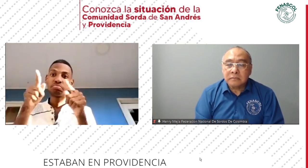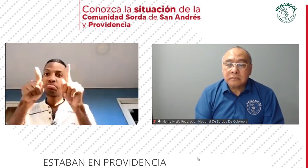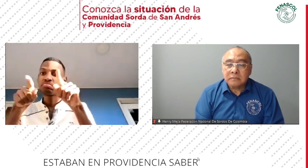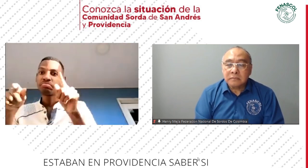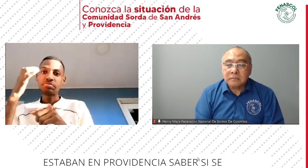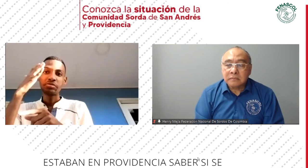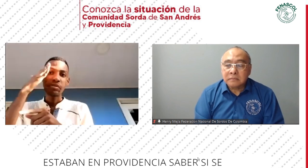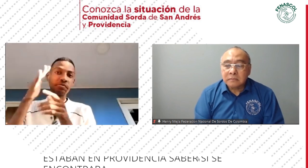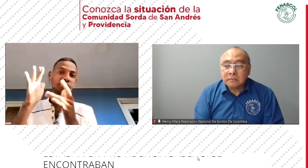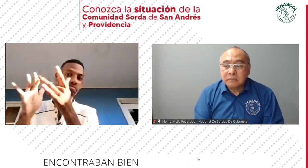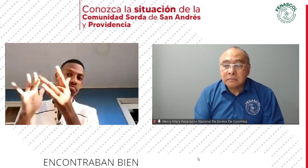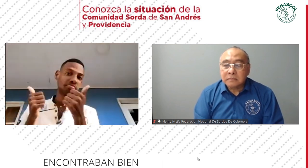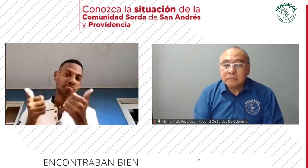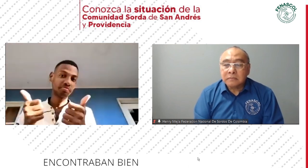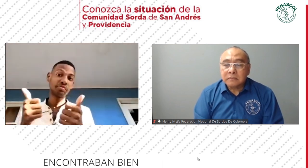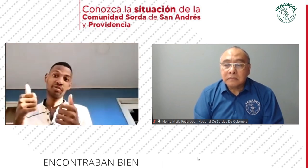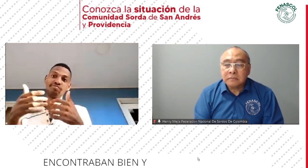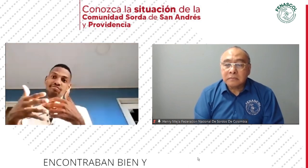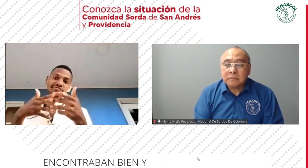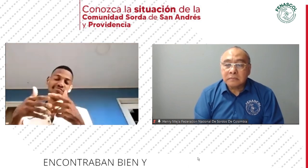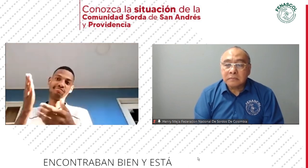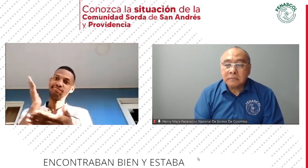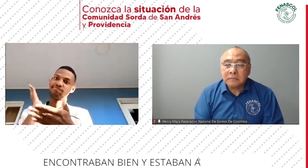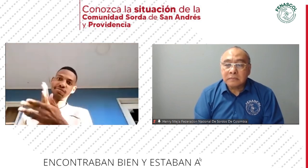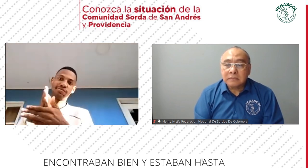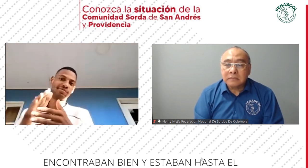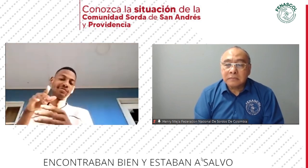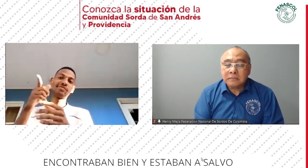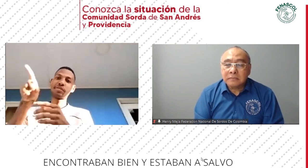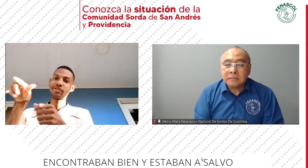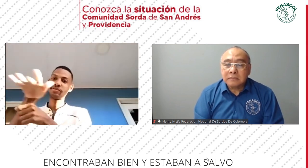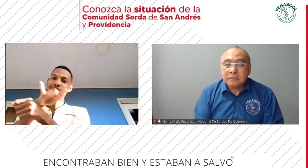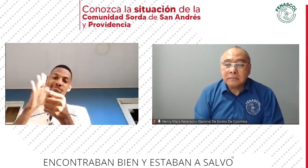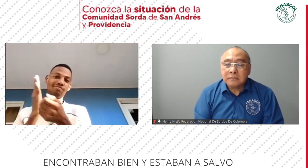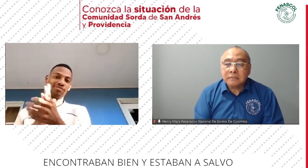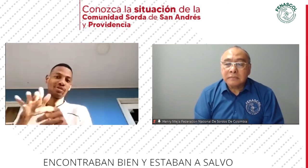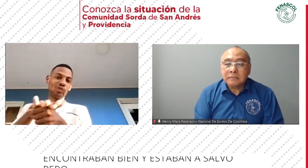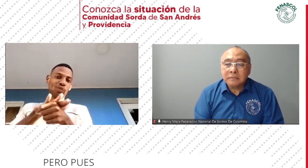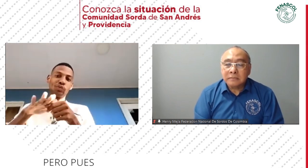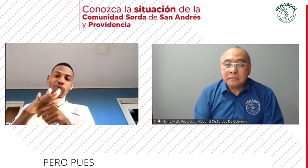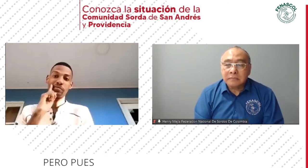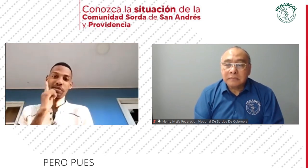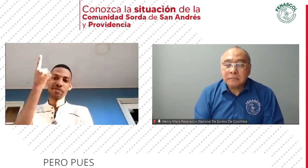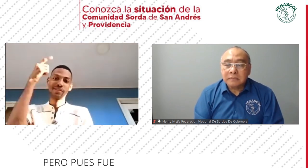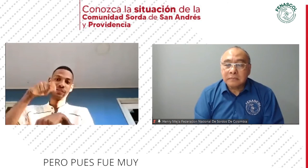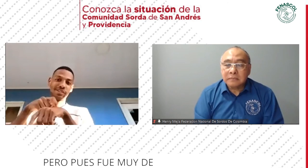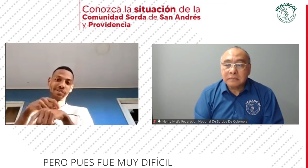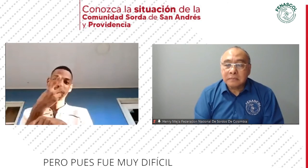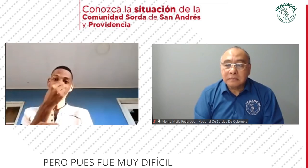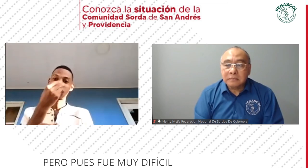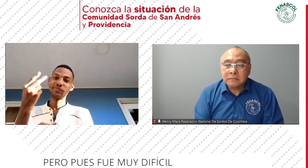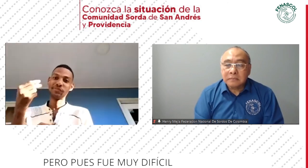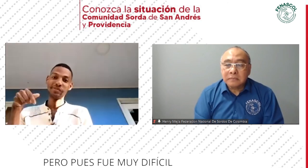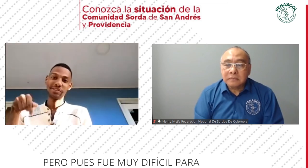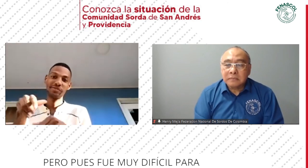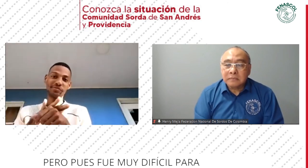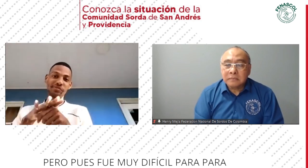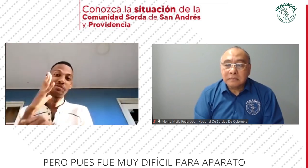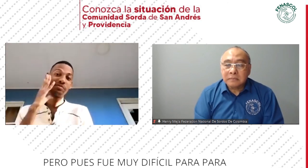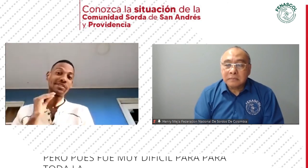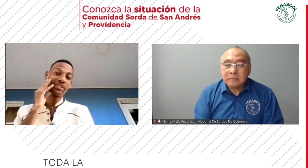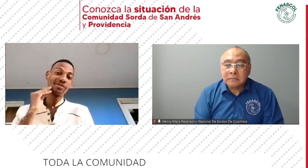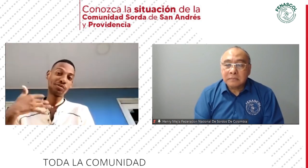saber si se encontraban bien si estaban a salvo pero pues fue muy difícil para